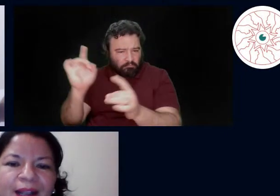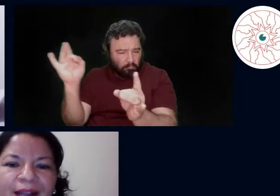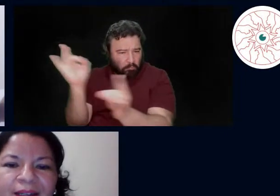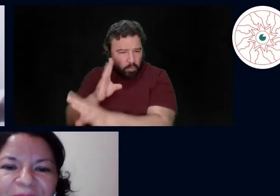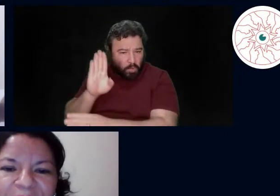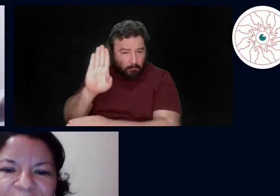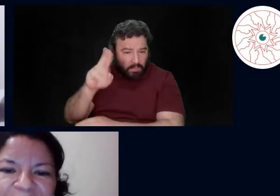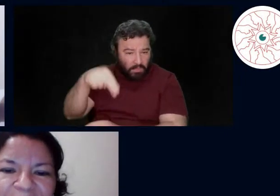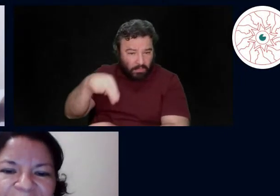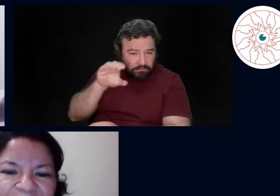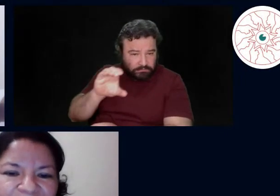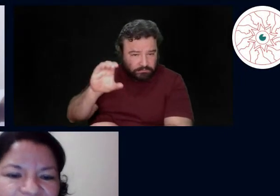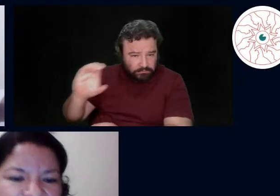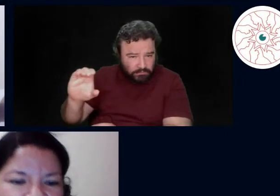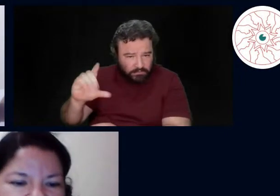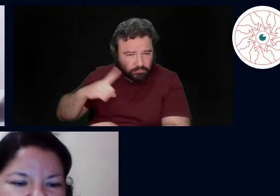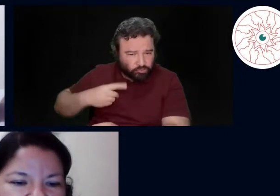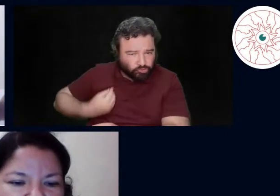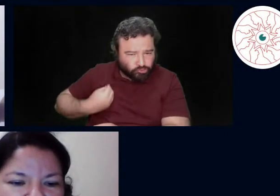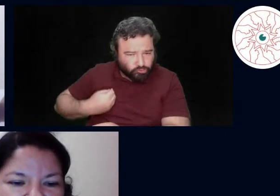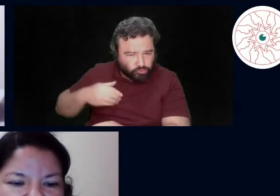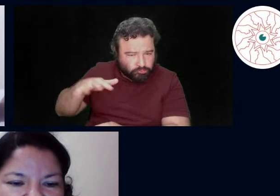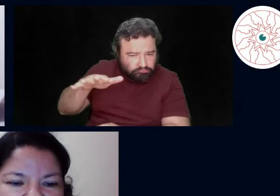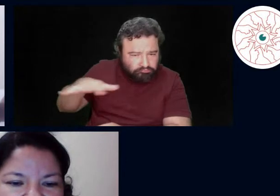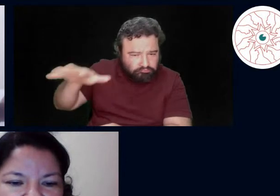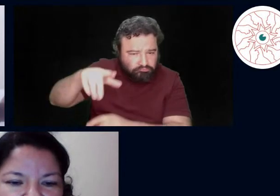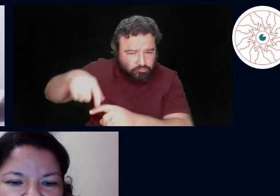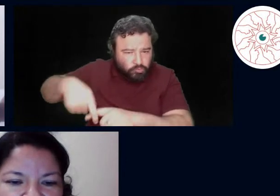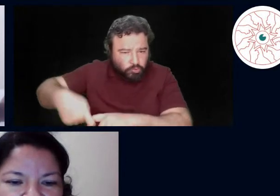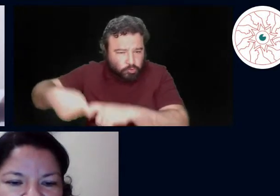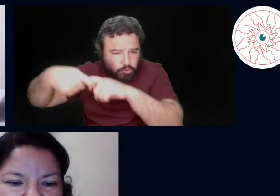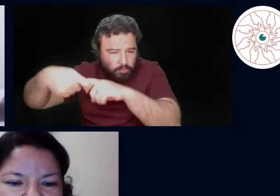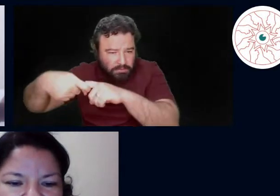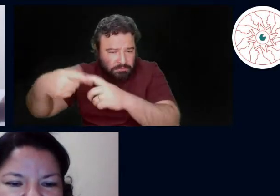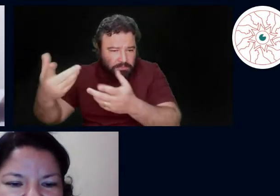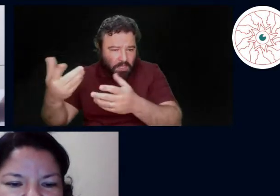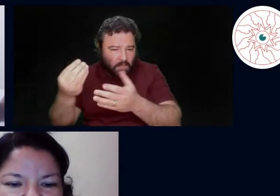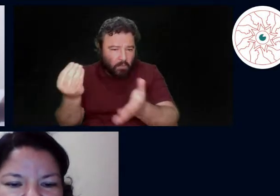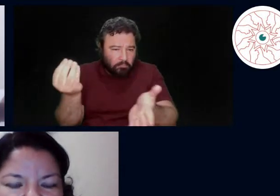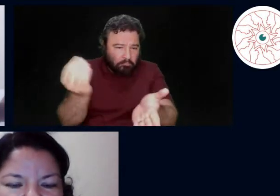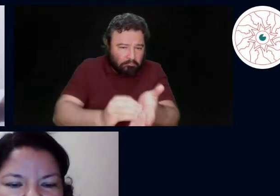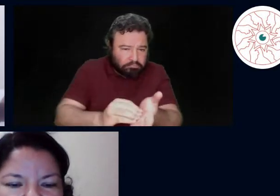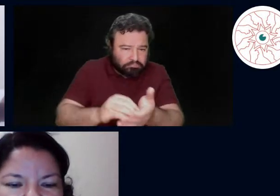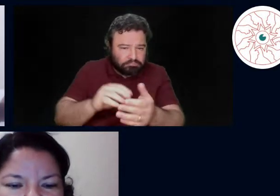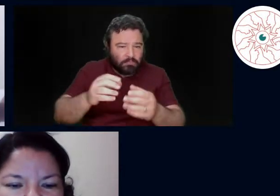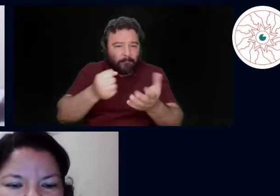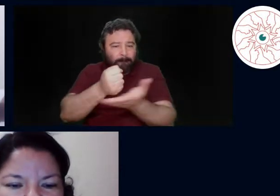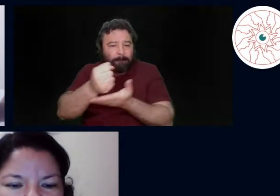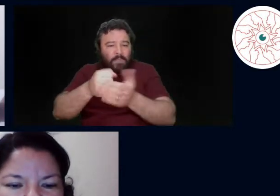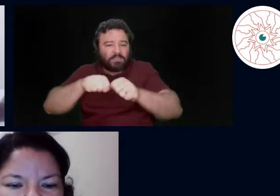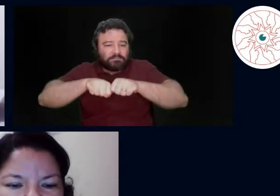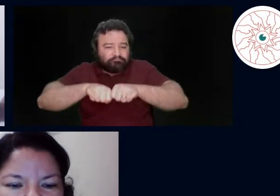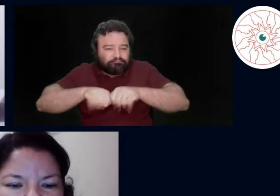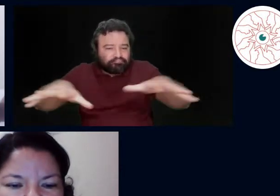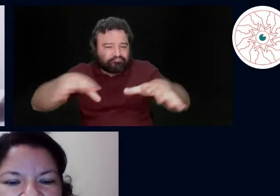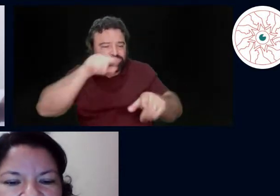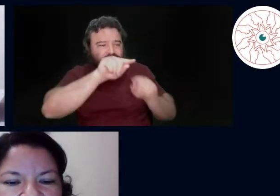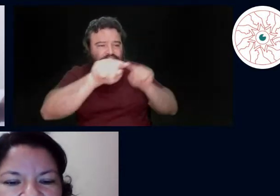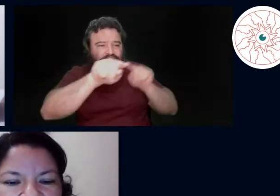feito pela Karen. E ela pergunta, já que está sendo aplicada a